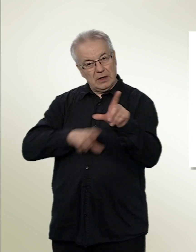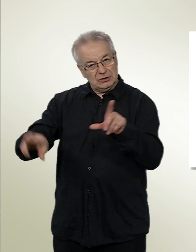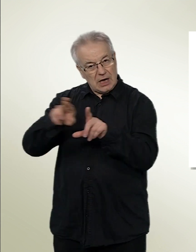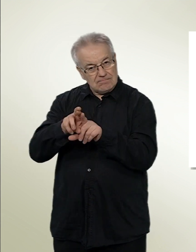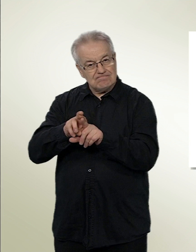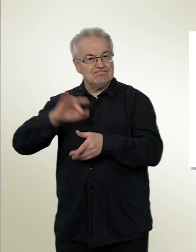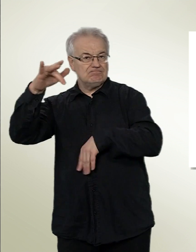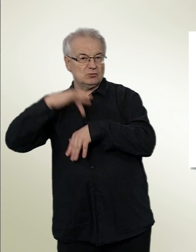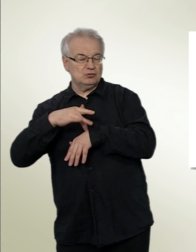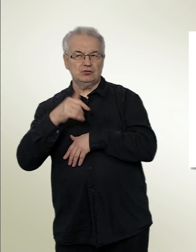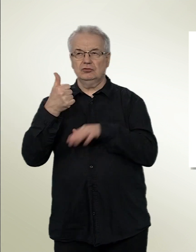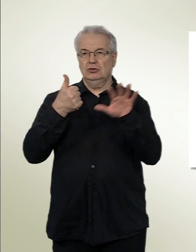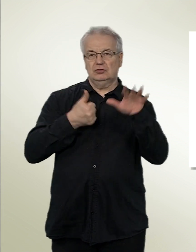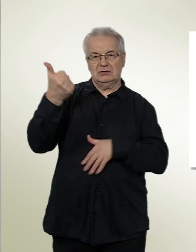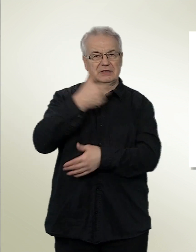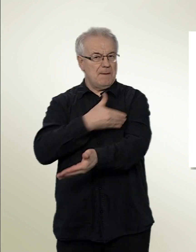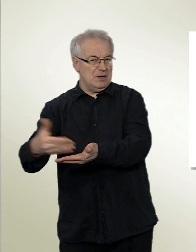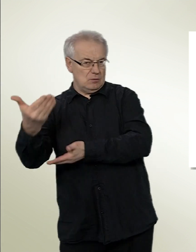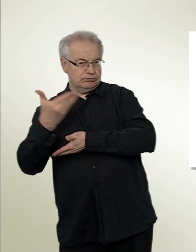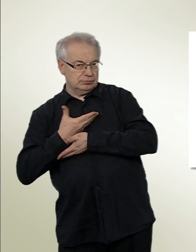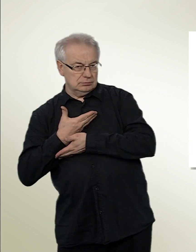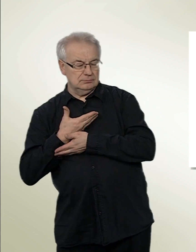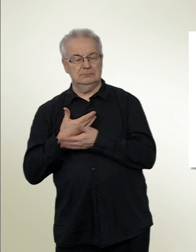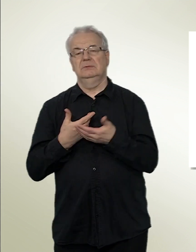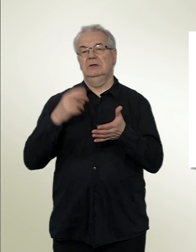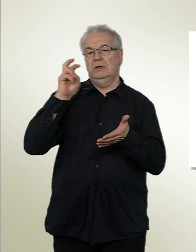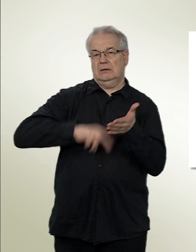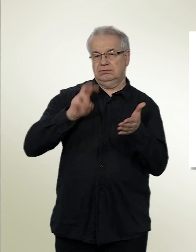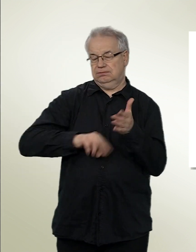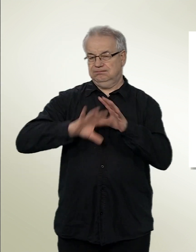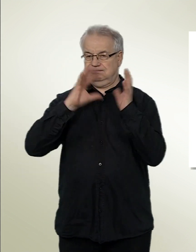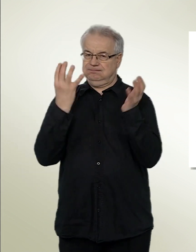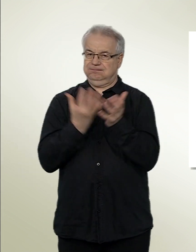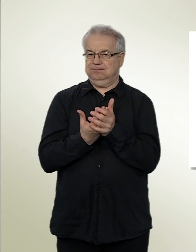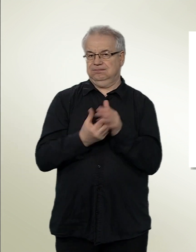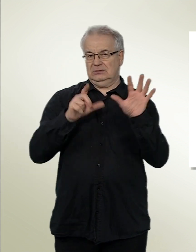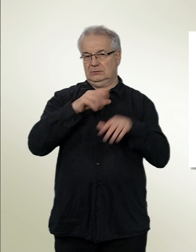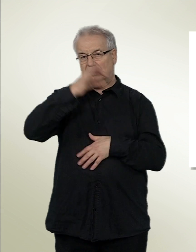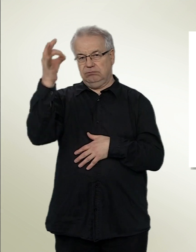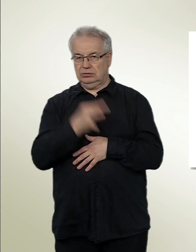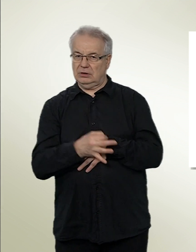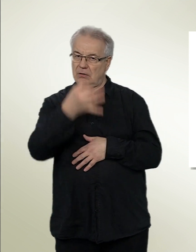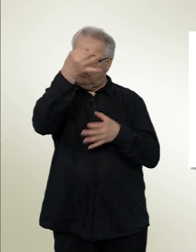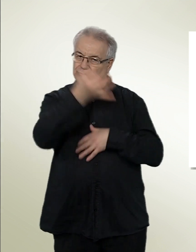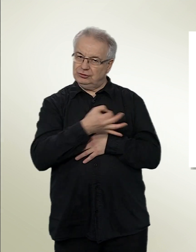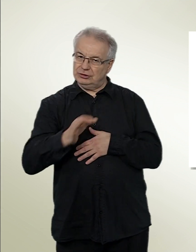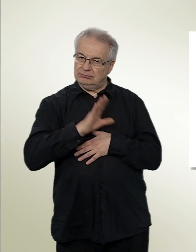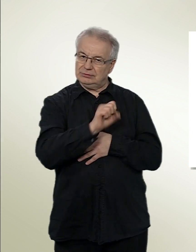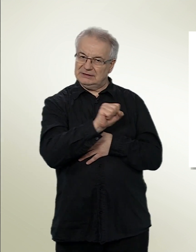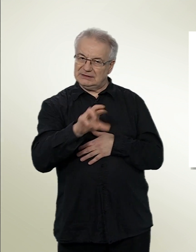ont touché 61 millions. La redevance représente environ 75% du budget de la SSR et une